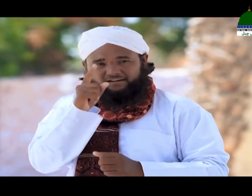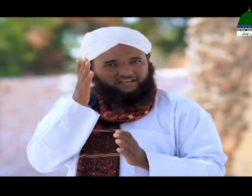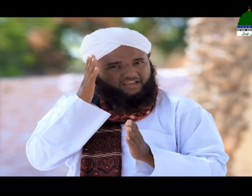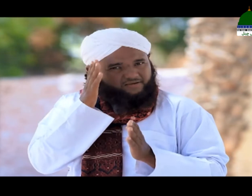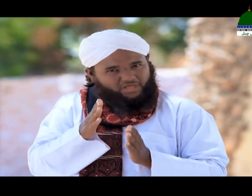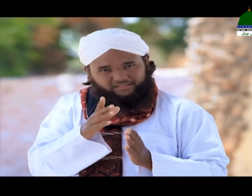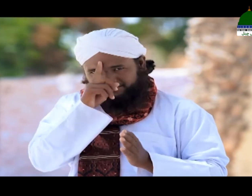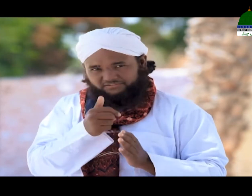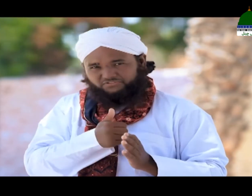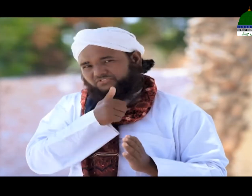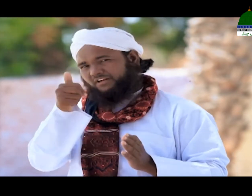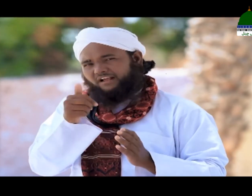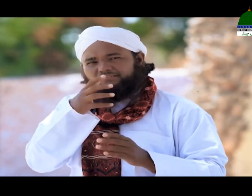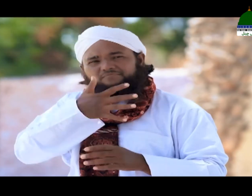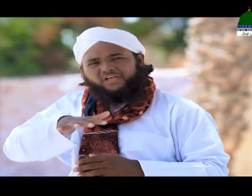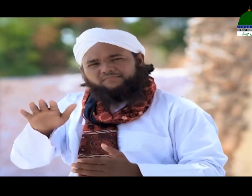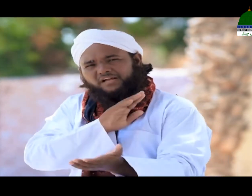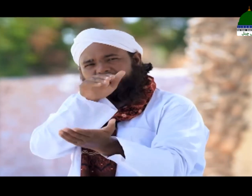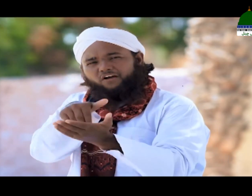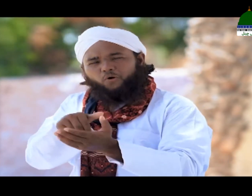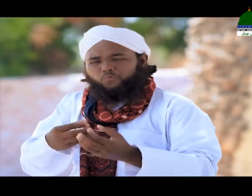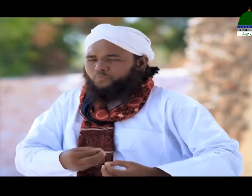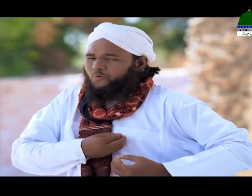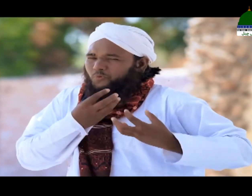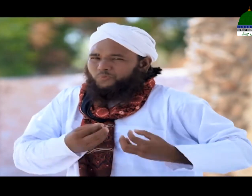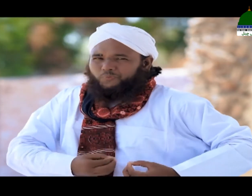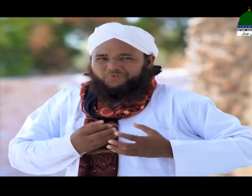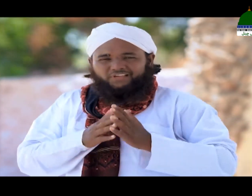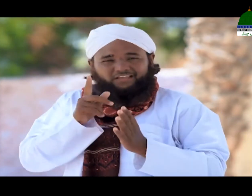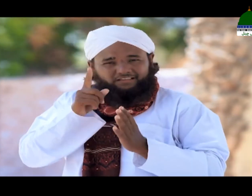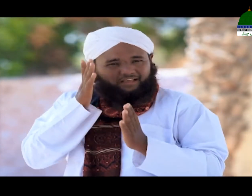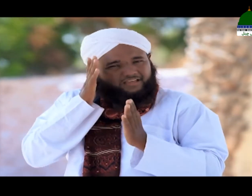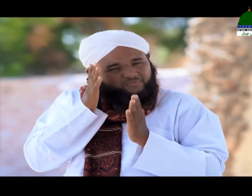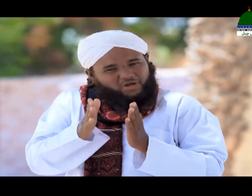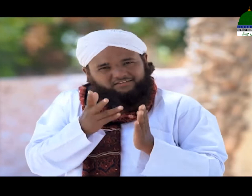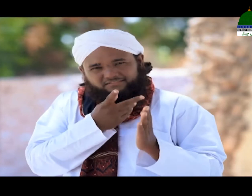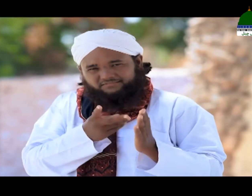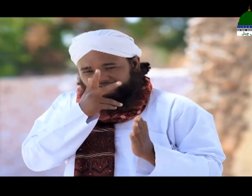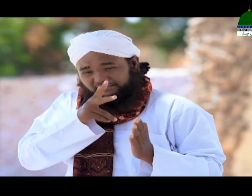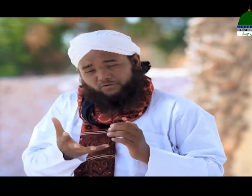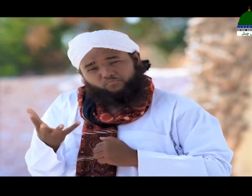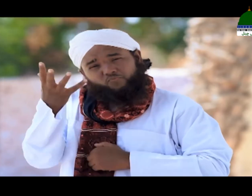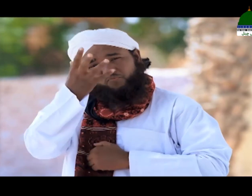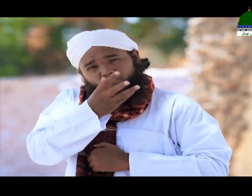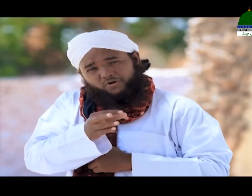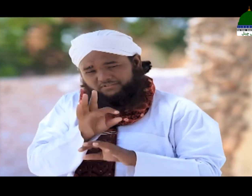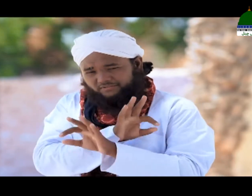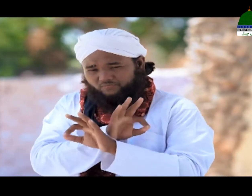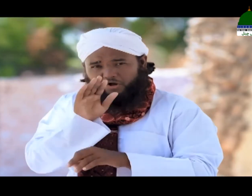پھر دریا پر آیا، وضو کیا اور خوب خشوع و خضوع کے ساتھ عبادت کرنے لگا۔ سارا دن اسی طرح